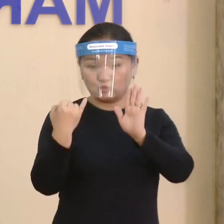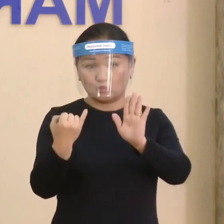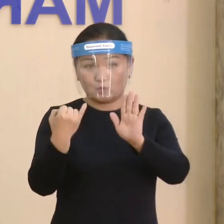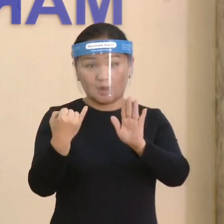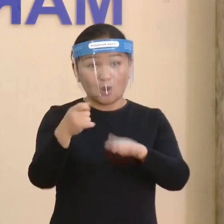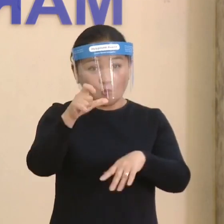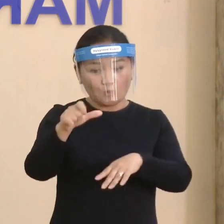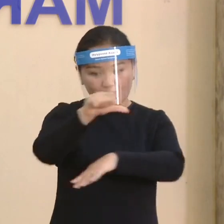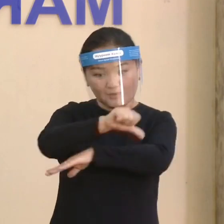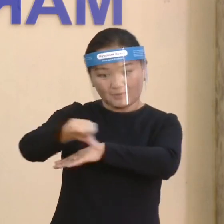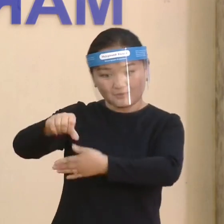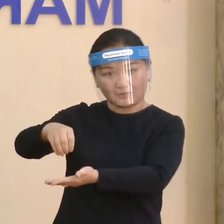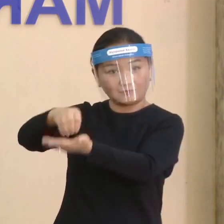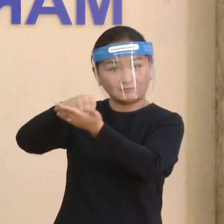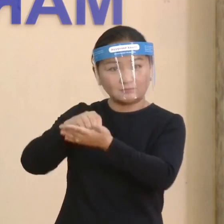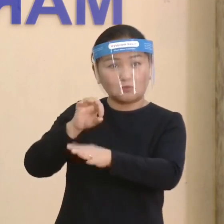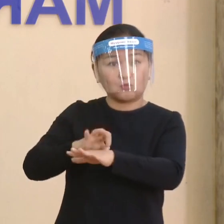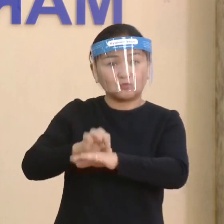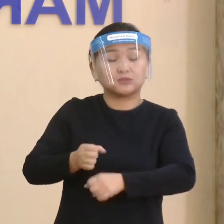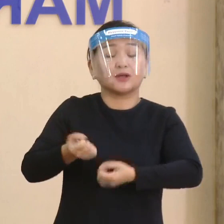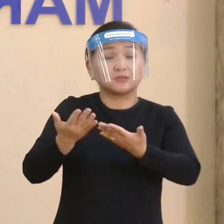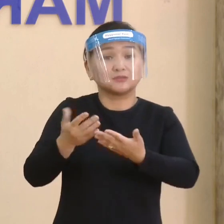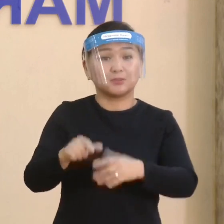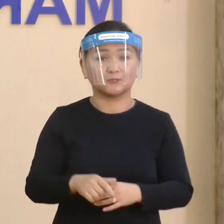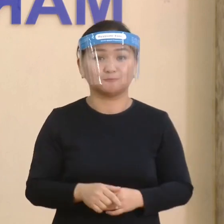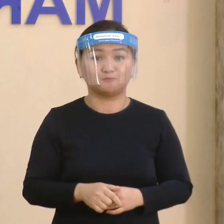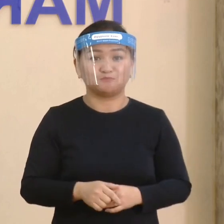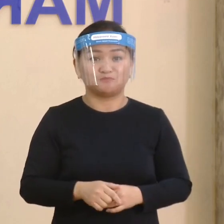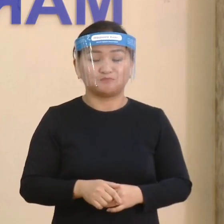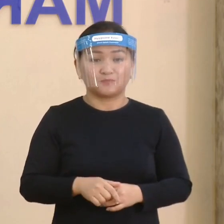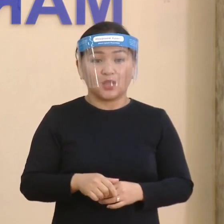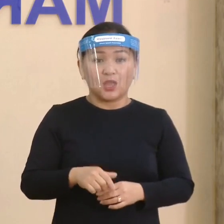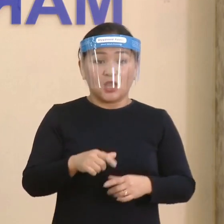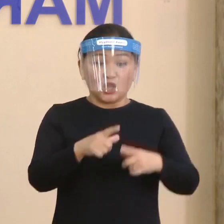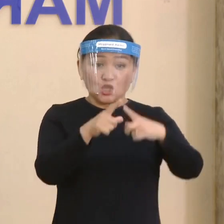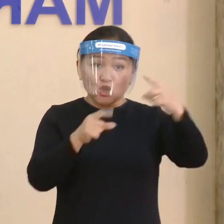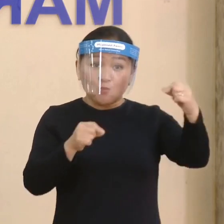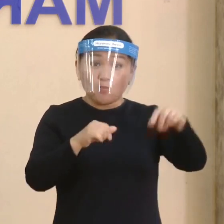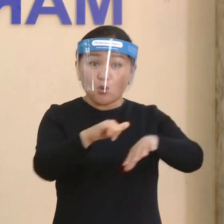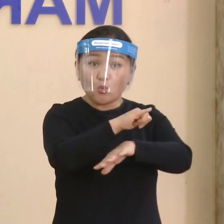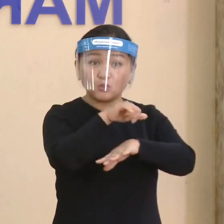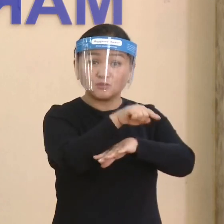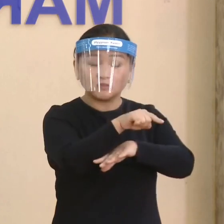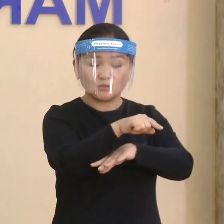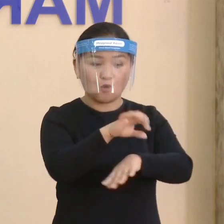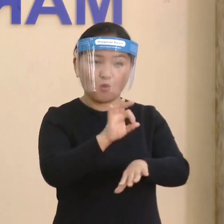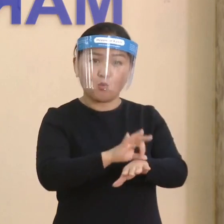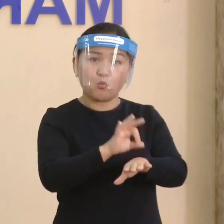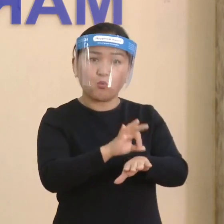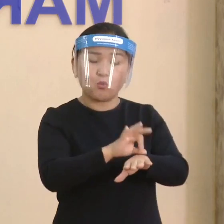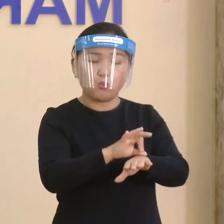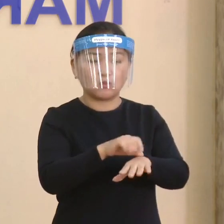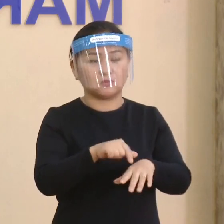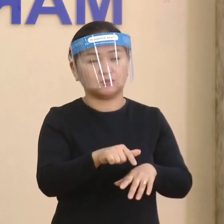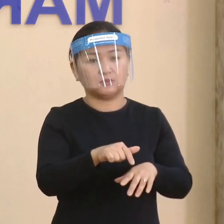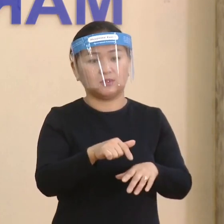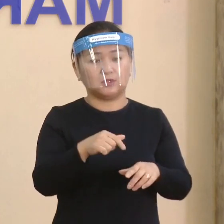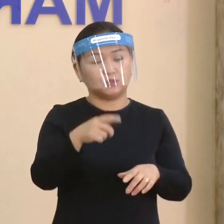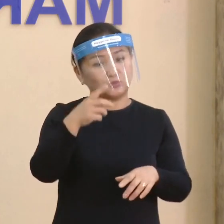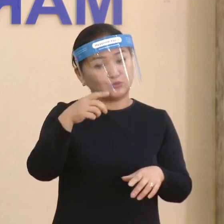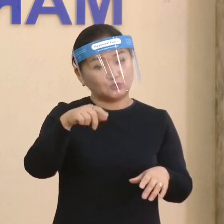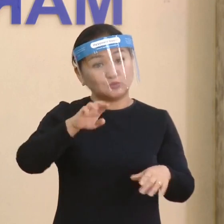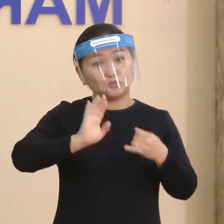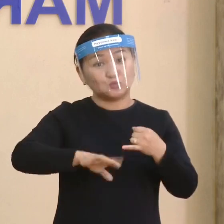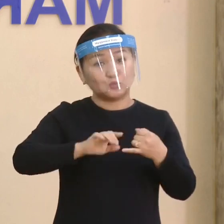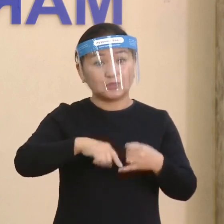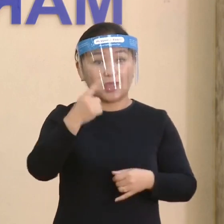гадаадаас өөрлөгдөн орж ирсэн тохиолдол байна. За мөн одоо арлын Япон улсад бол өвчил бас сүүлийн 14 хоног